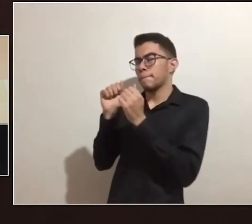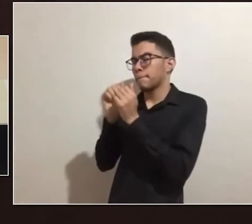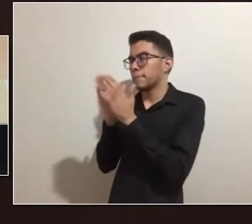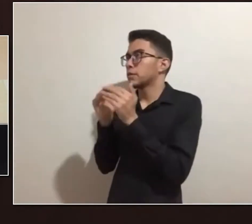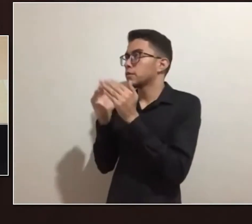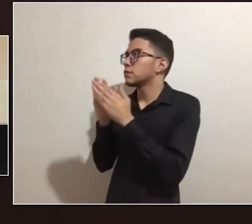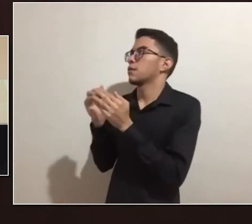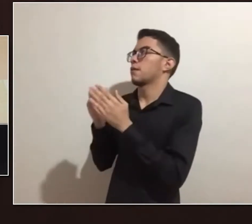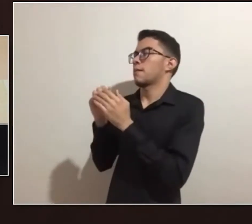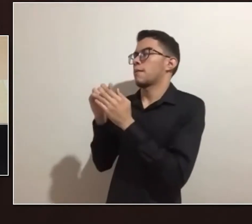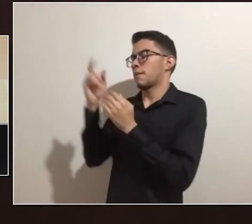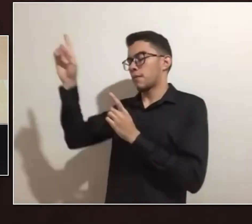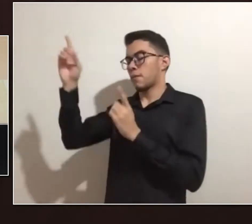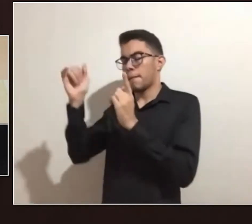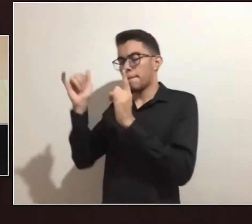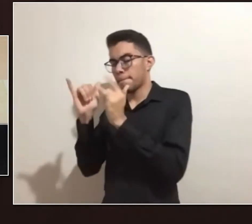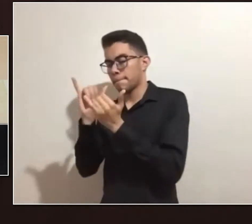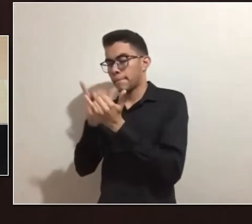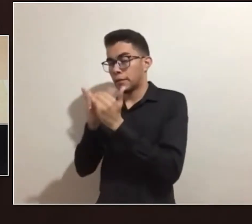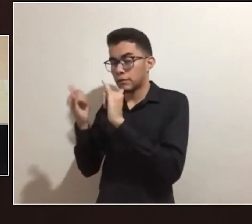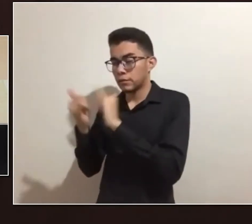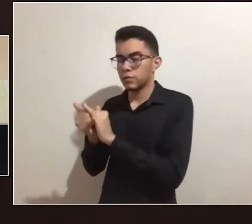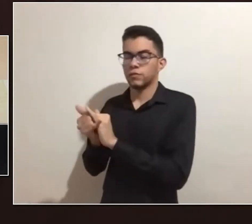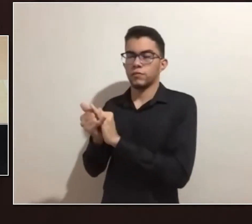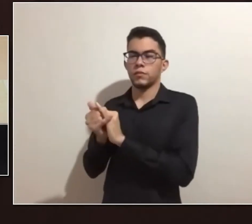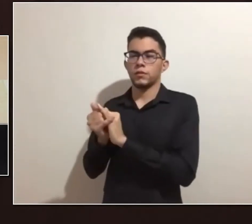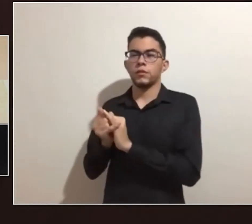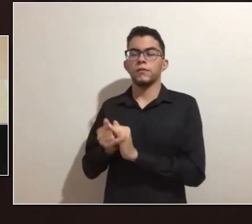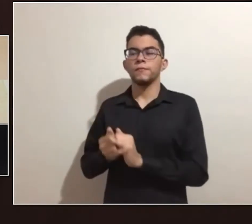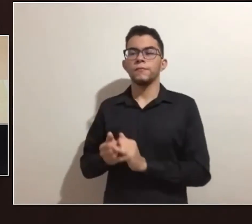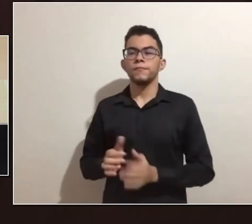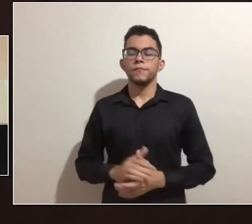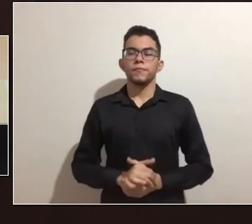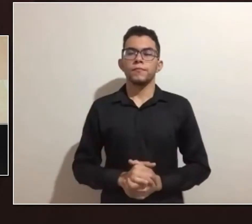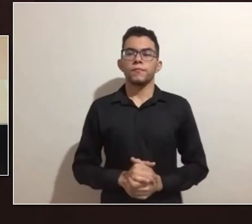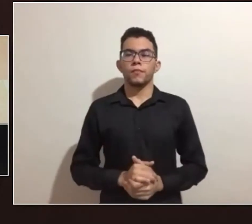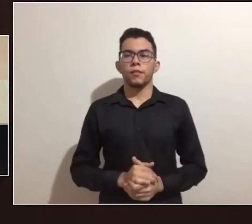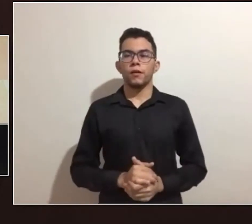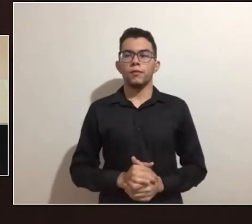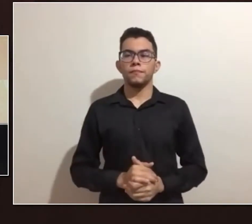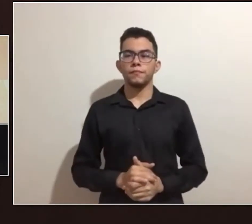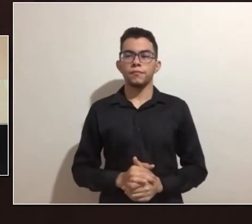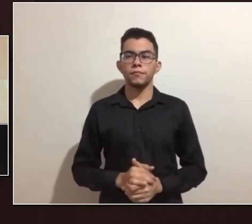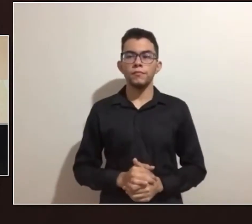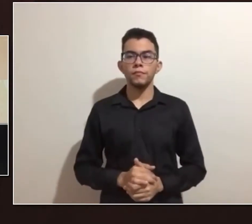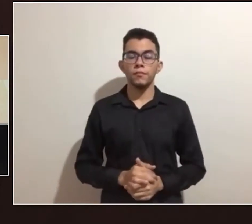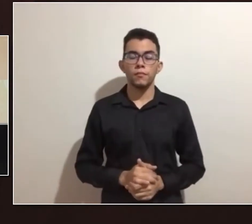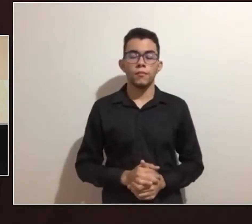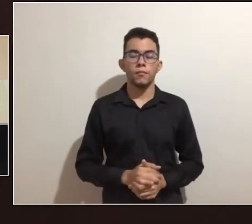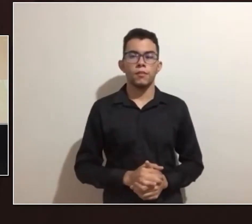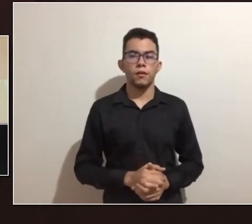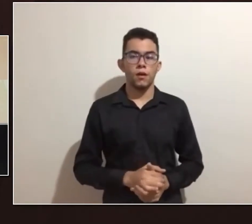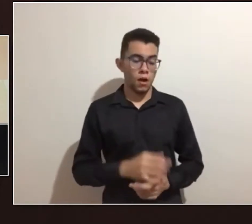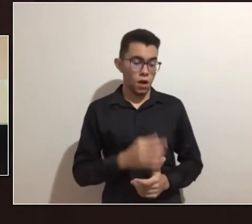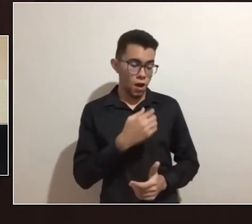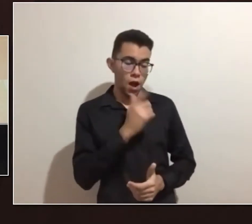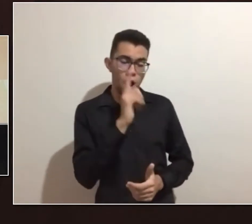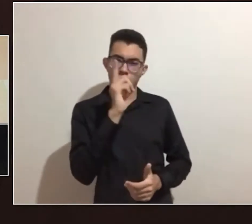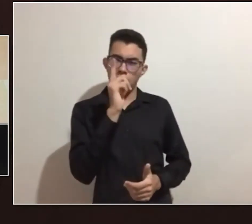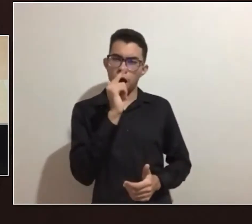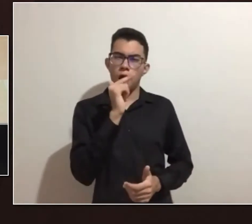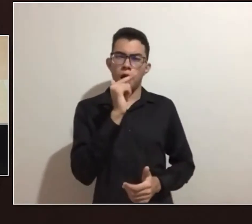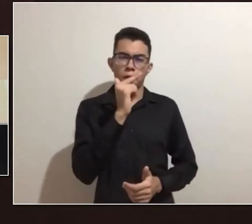de Deus. Então do seu lado saiu sangue e também água, e água é a vida eterna de